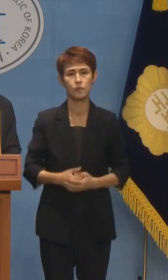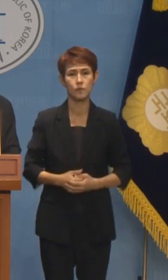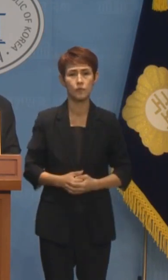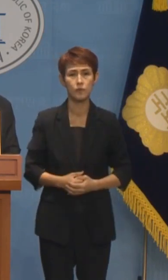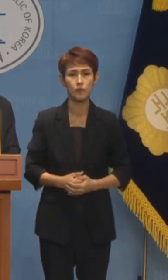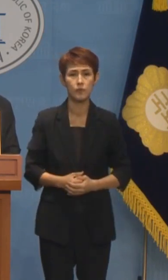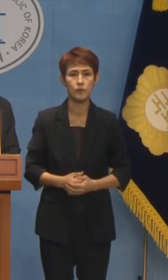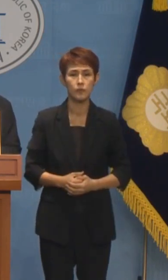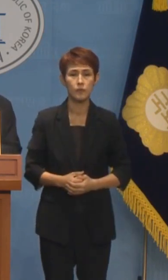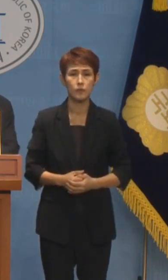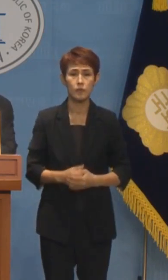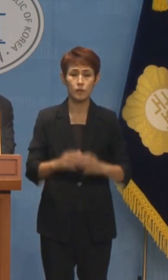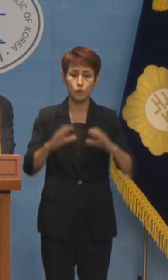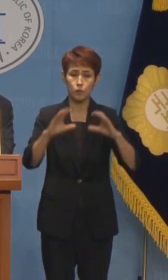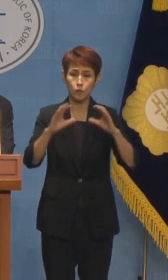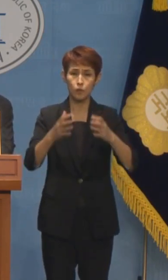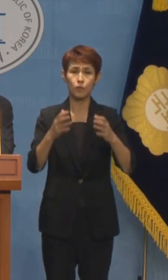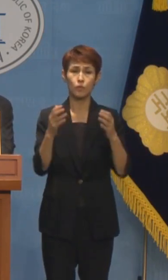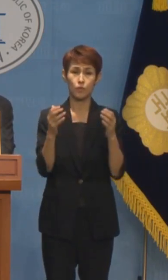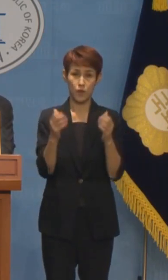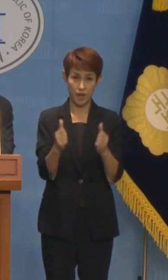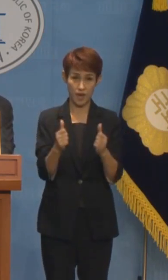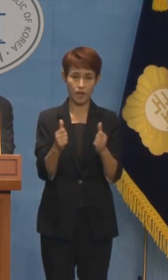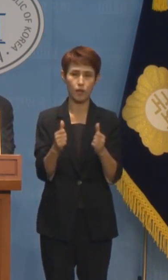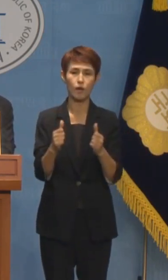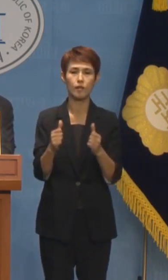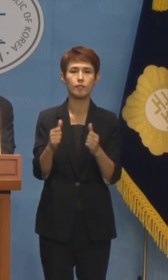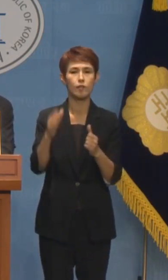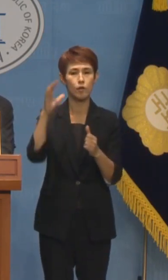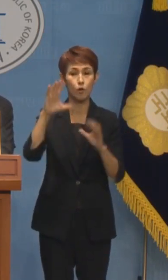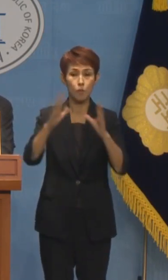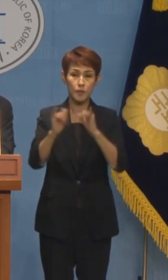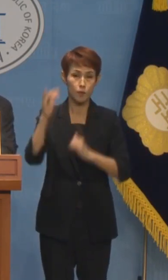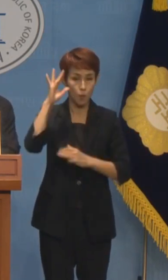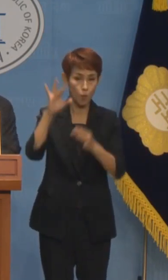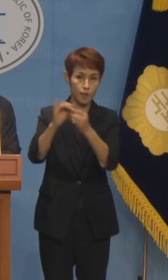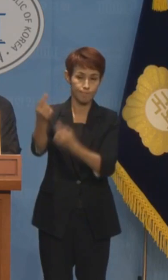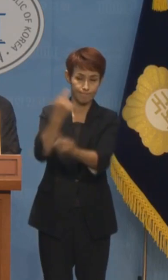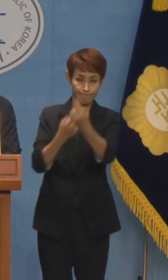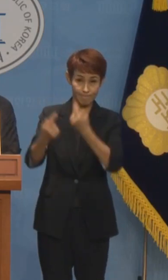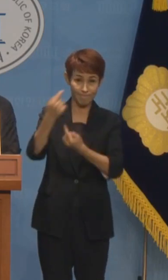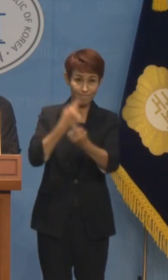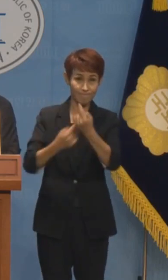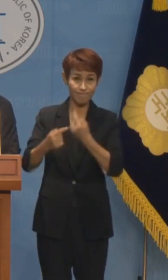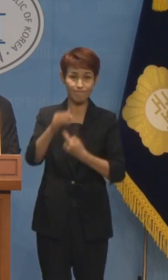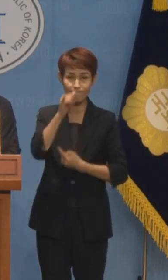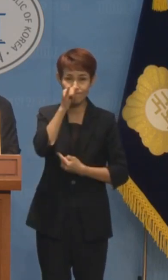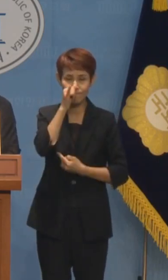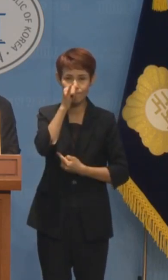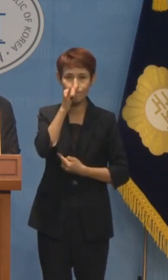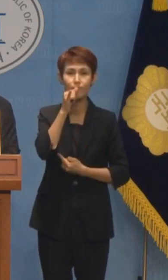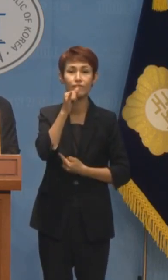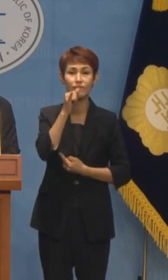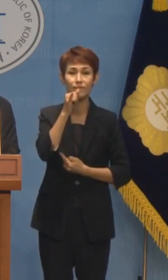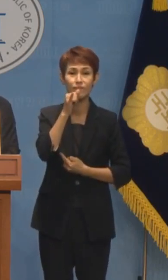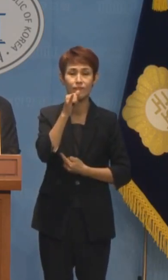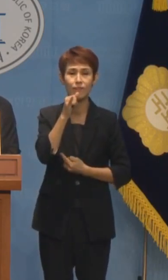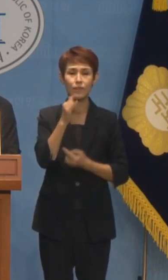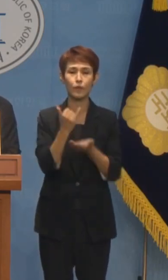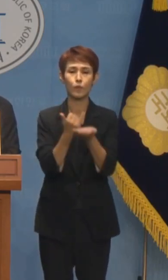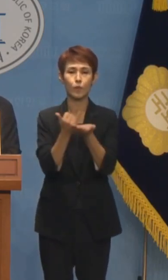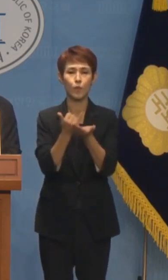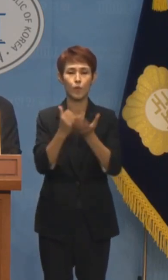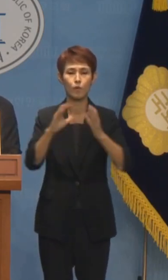어 국회 국민동원 청원 사이트에 오늘부터 시작된 국민동의 청원 곧